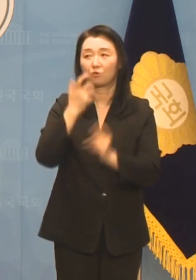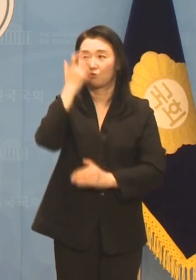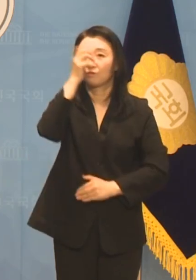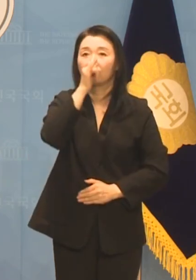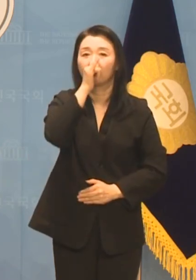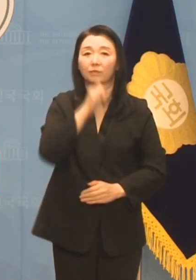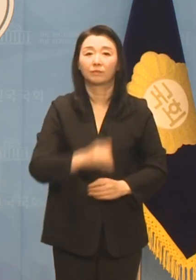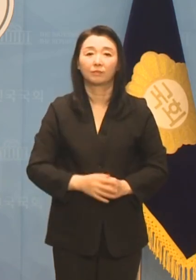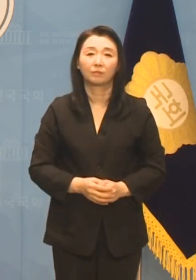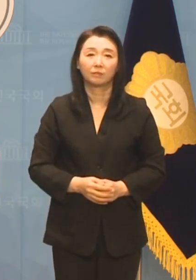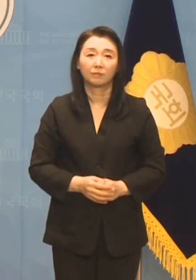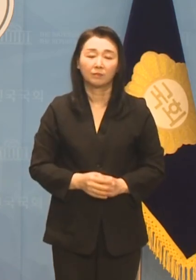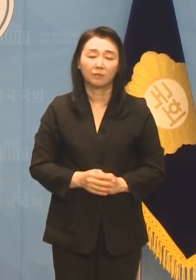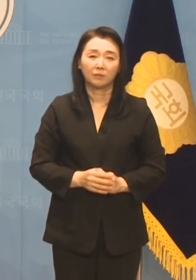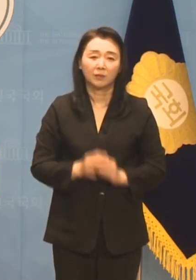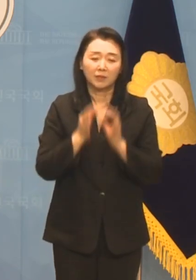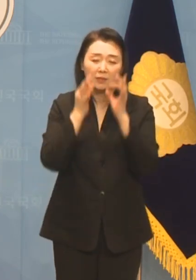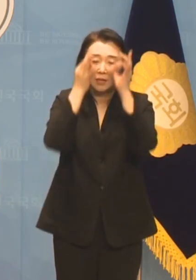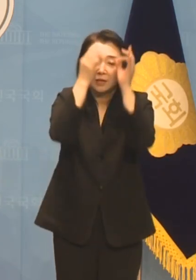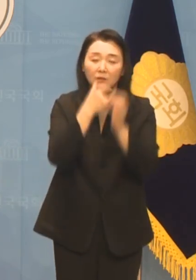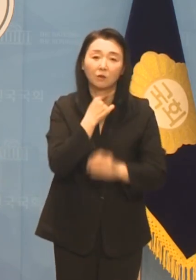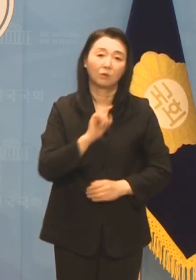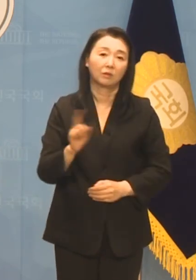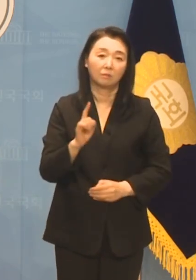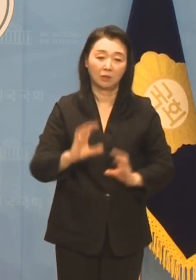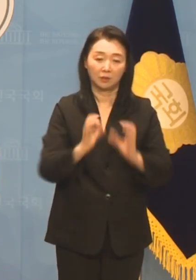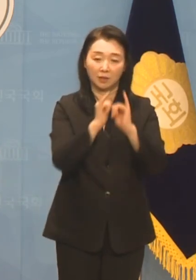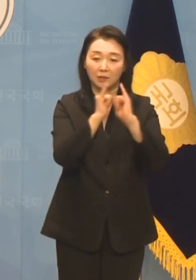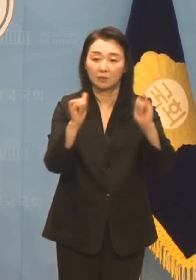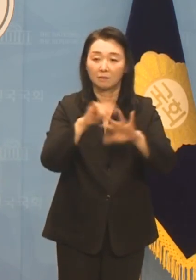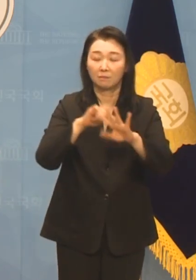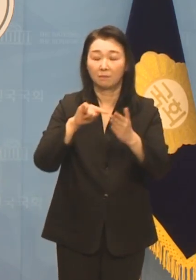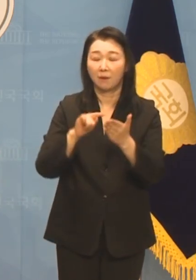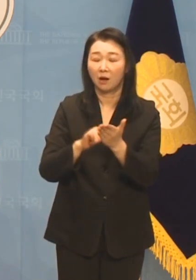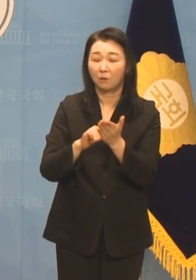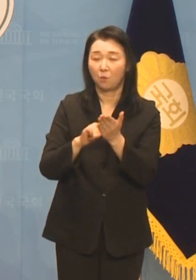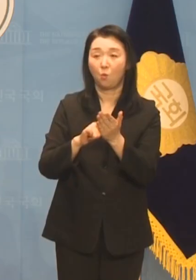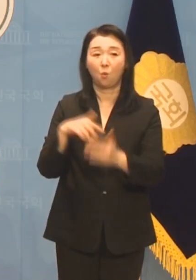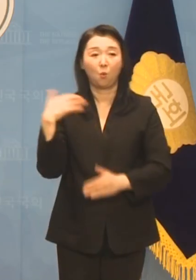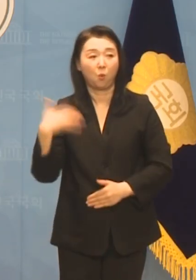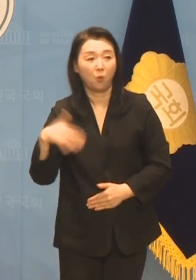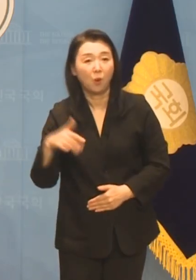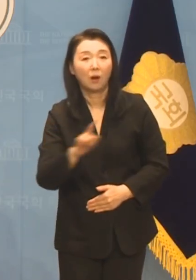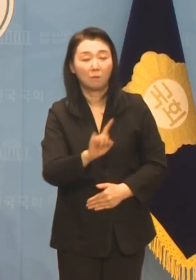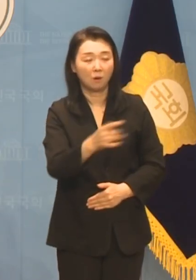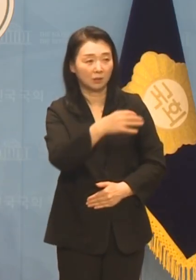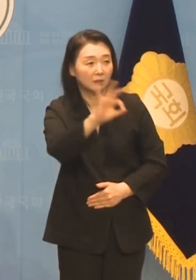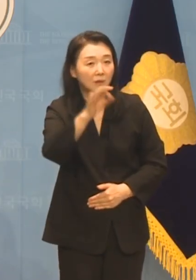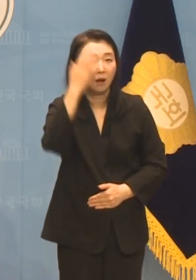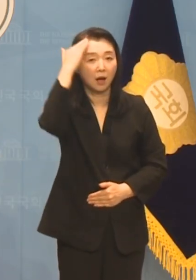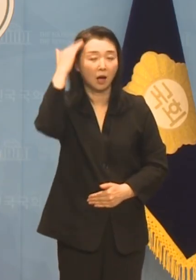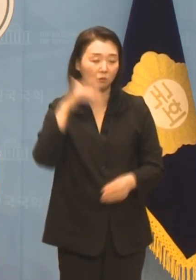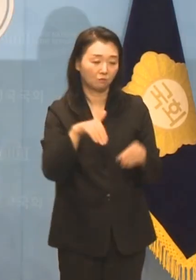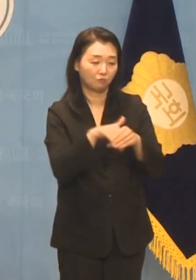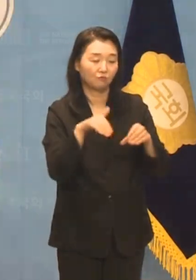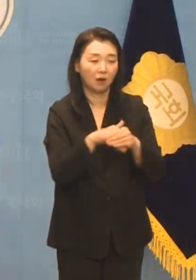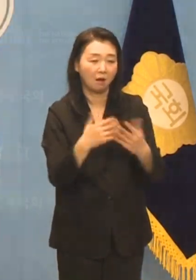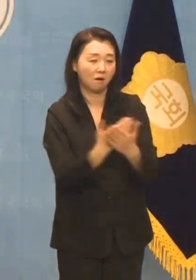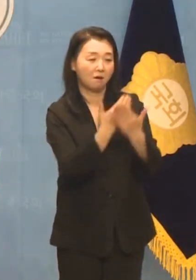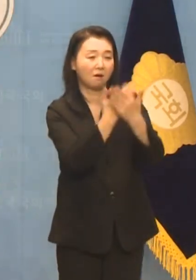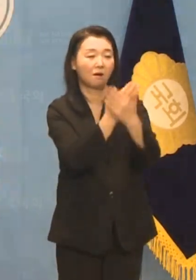그리고 그 간절한 소망은 세계인의 마음을 사로잡는 K 콘텐츠